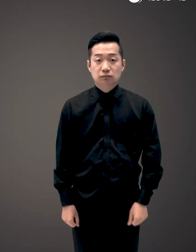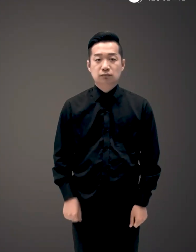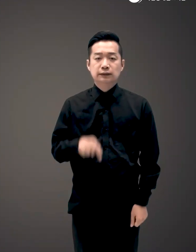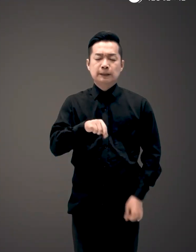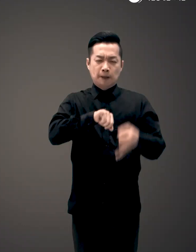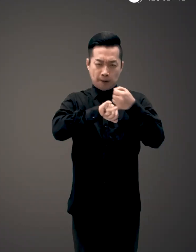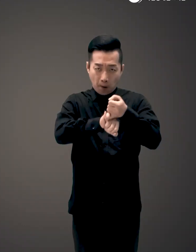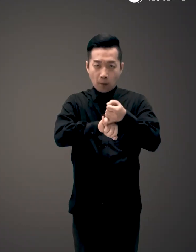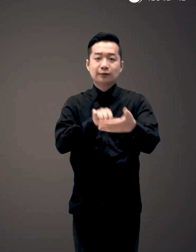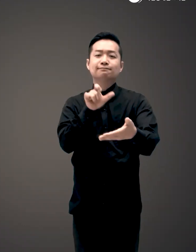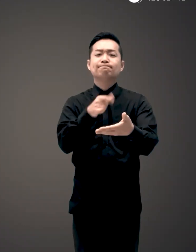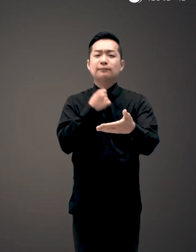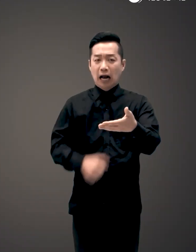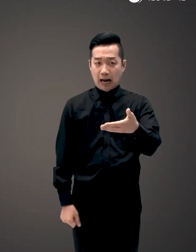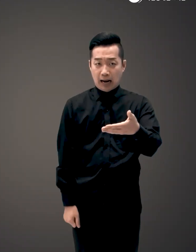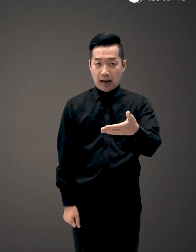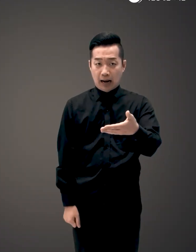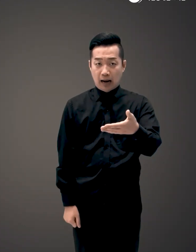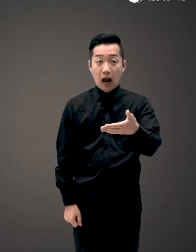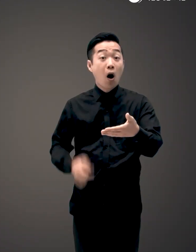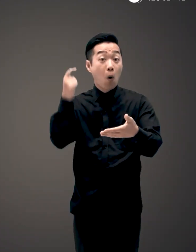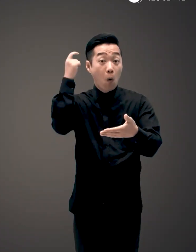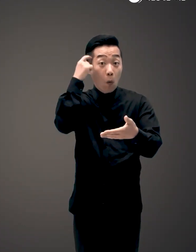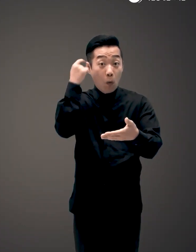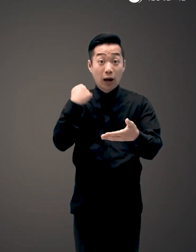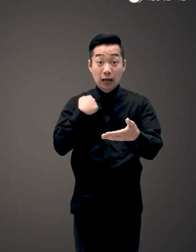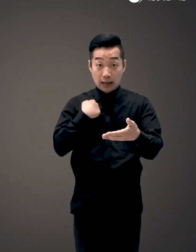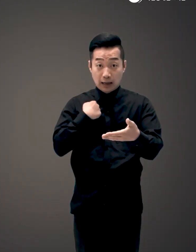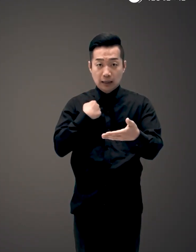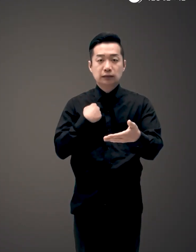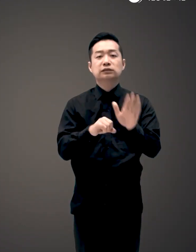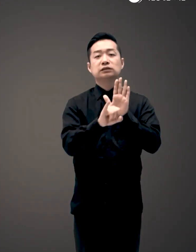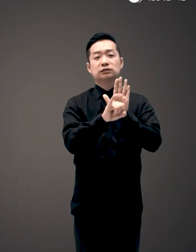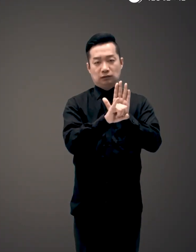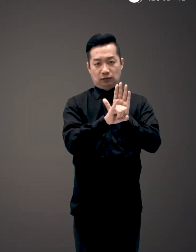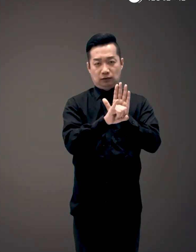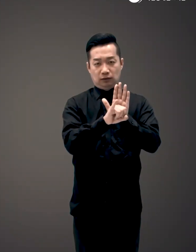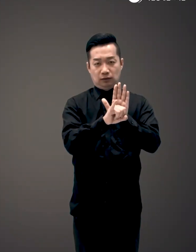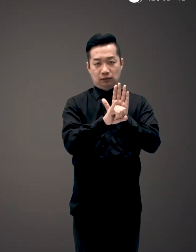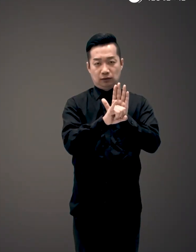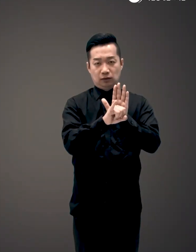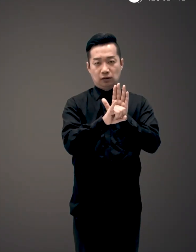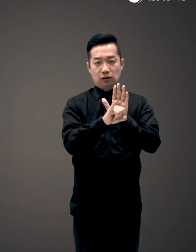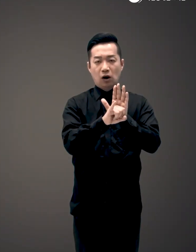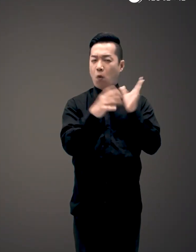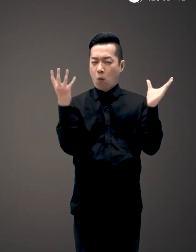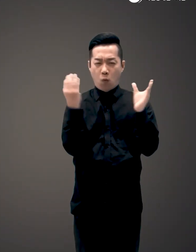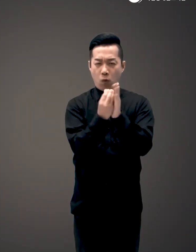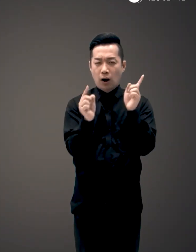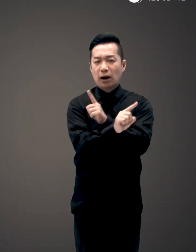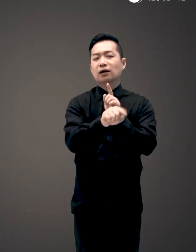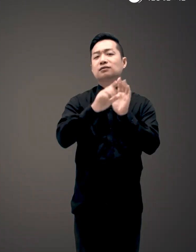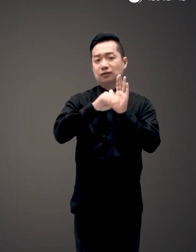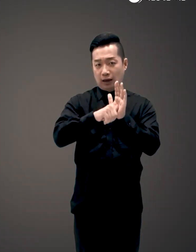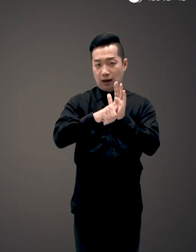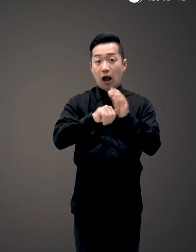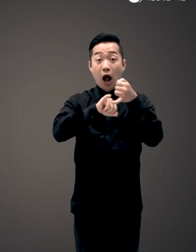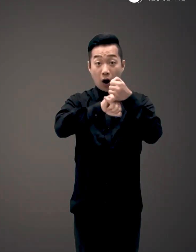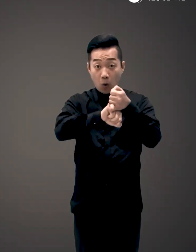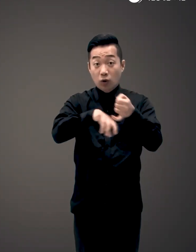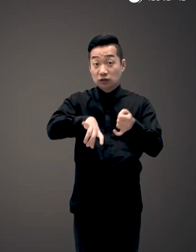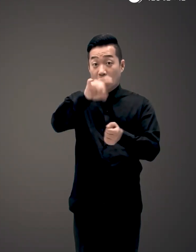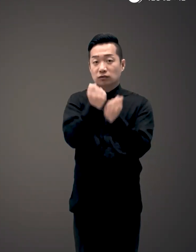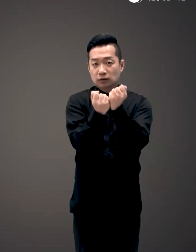반대하셨는데 이거는 꼭 지키고 싶다. 그때 저의 정체성을 완전히 바꿔준 순간이었기 때문에 이게